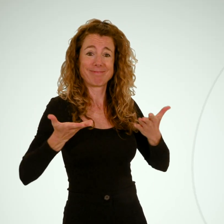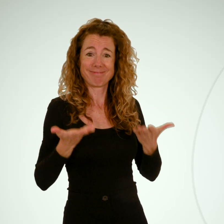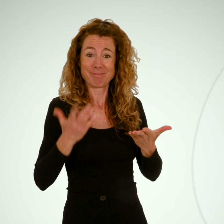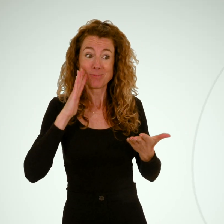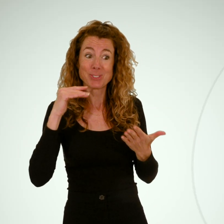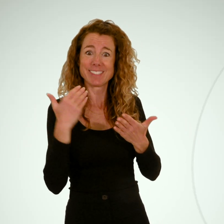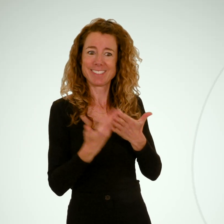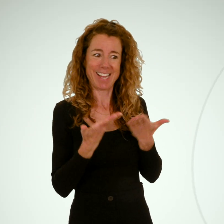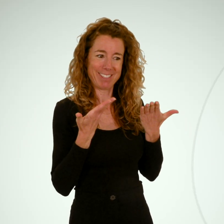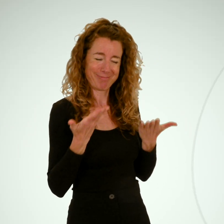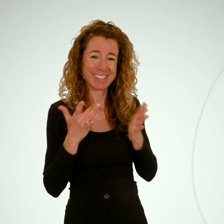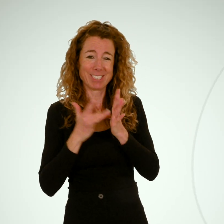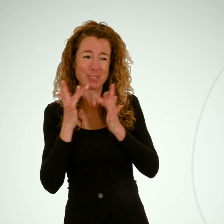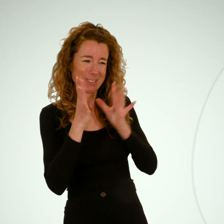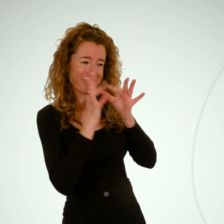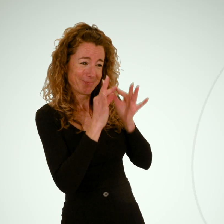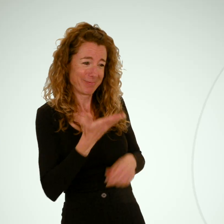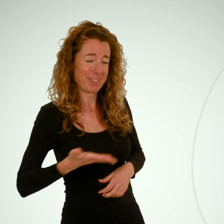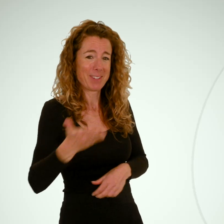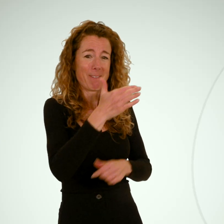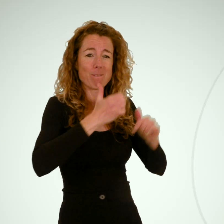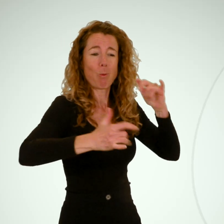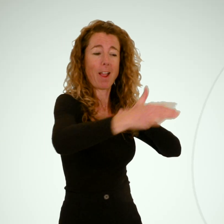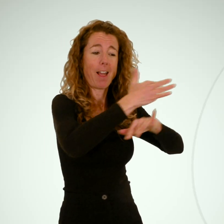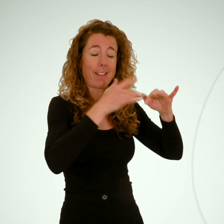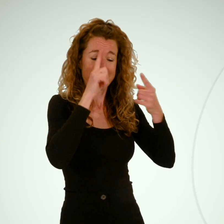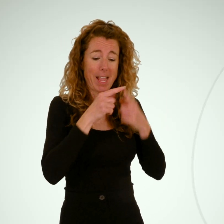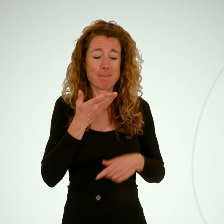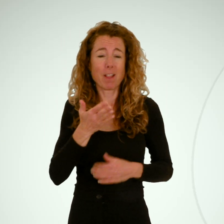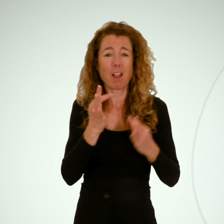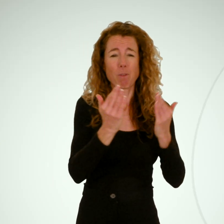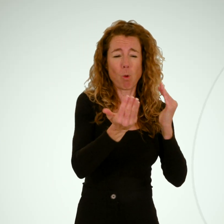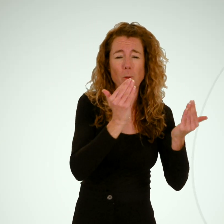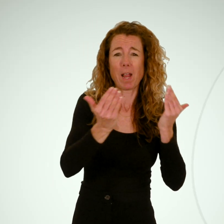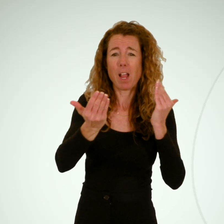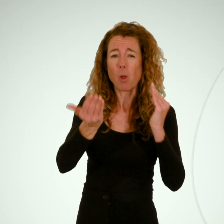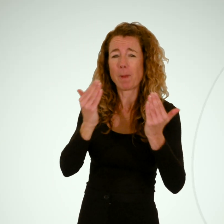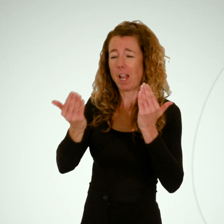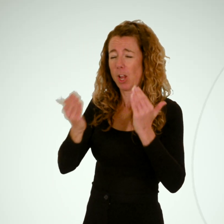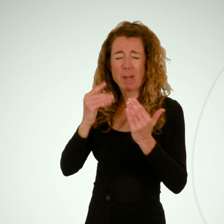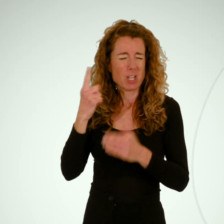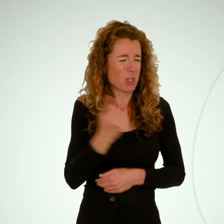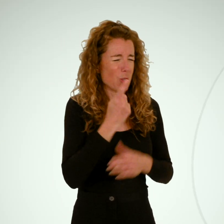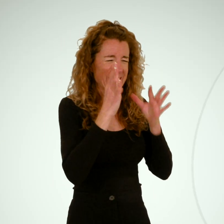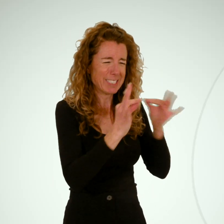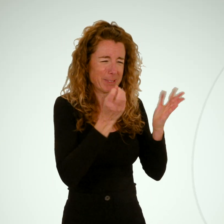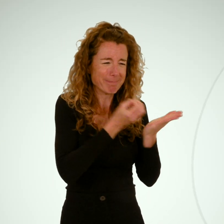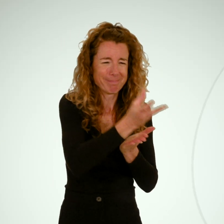Tout cela, Jésus le dit aux foules avec des comparaisons. Il leur parle toujours avec des